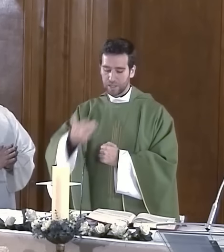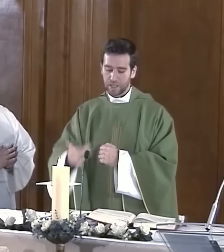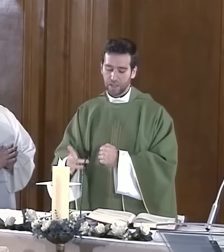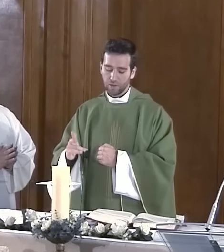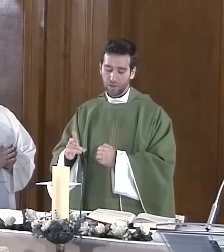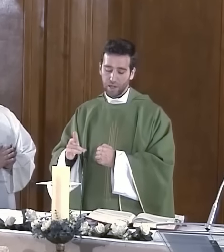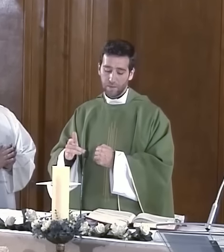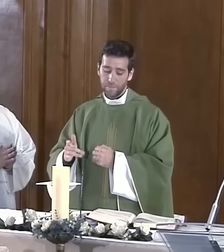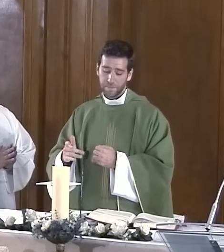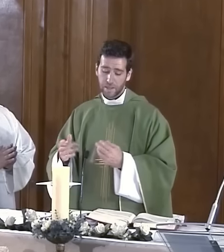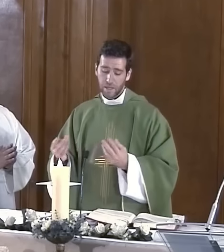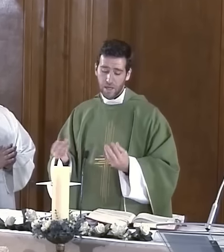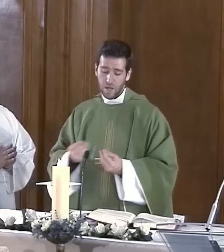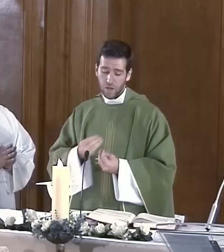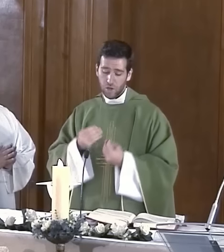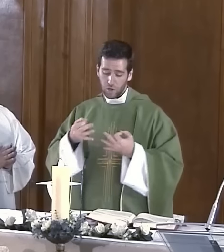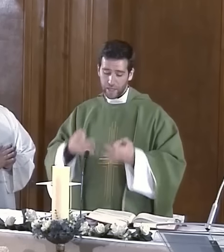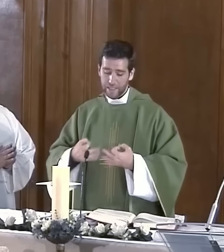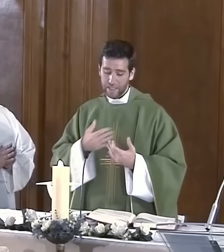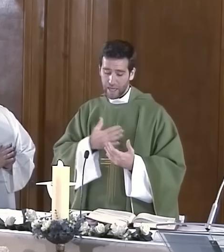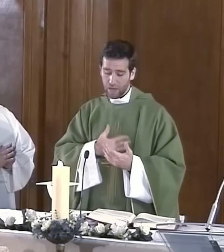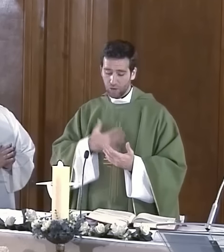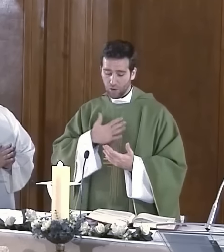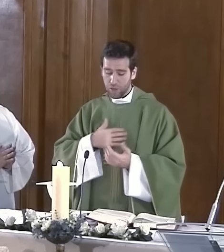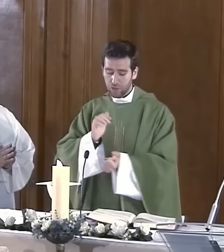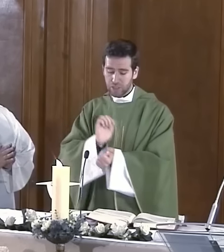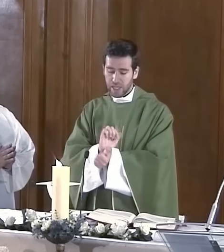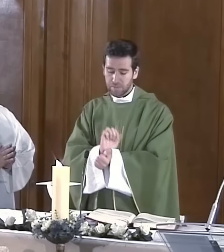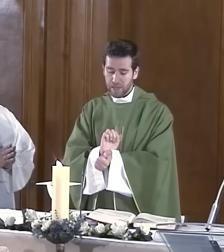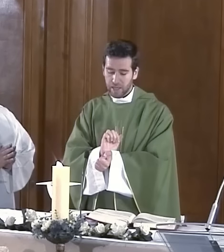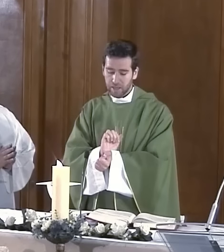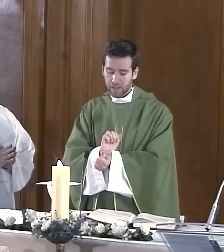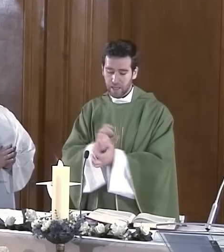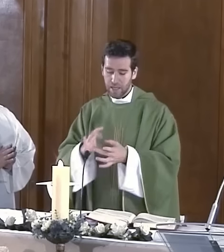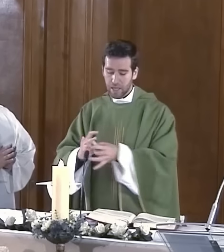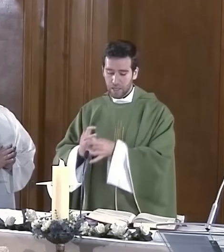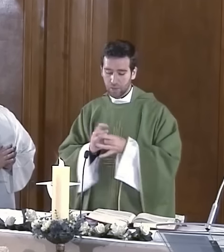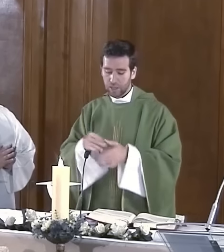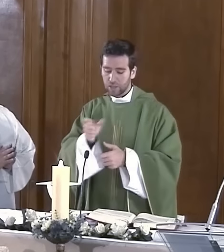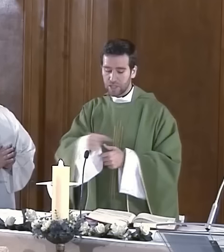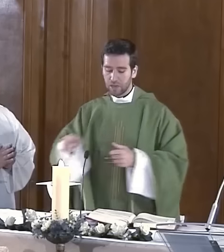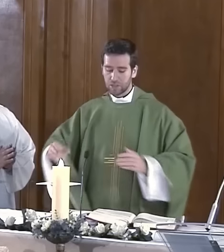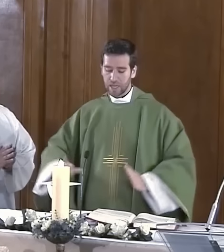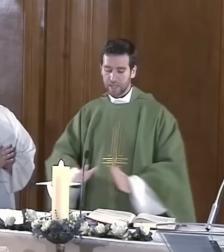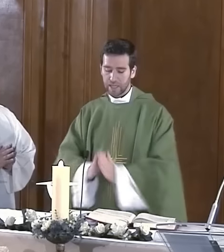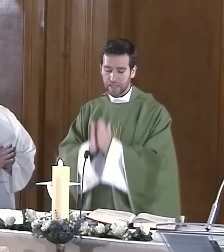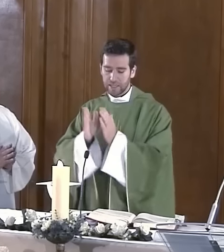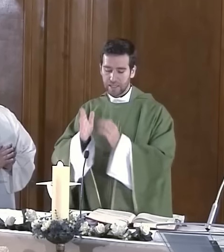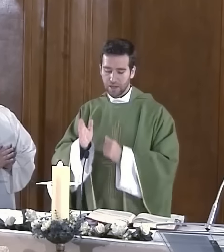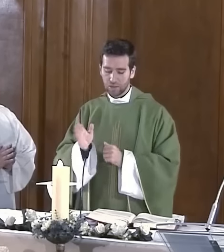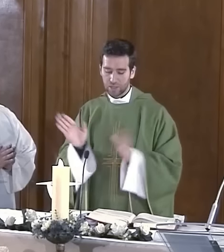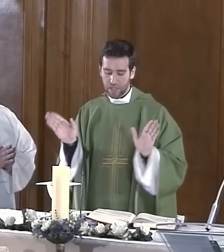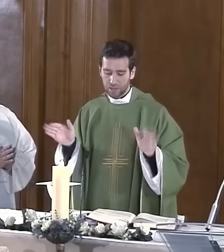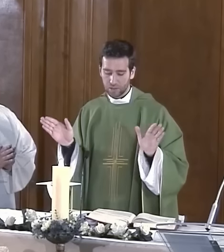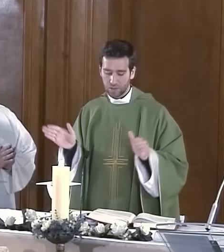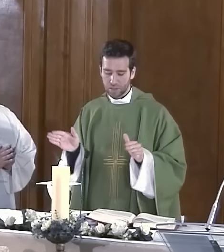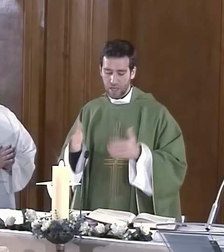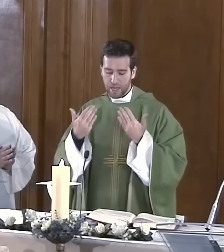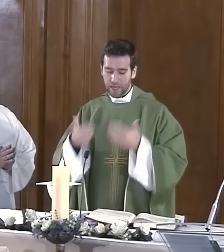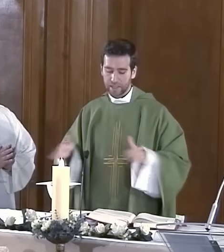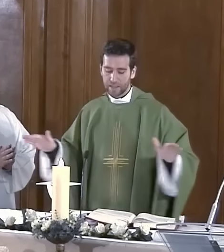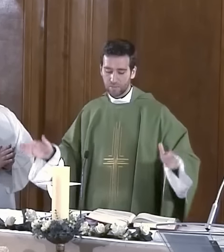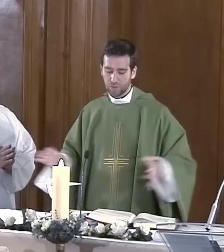tu misericordia. Con esta gozosa esperanza y unidos a los ángeles y a los